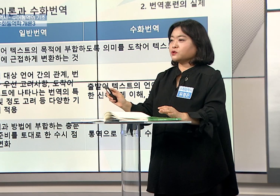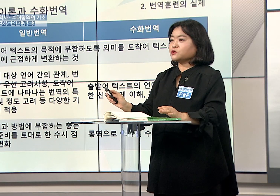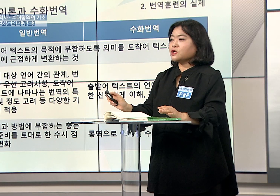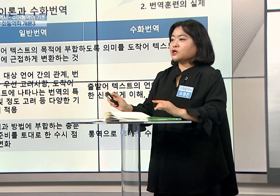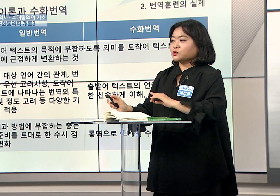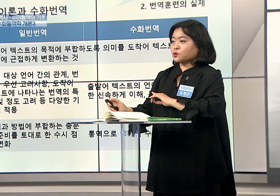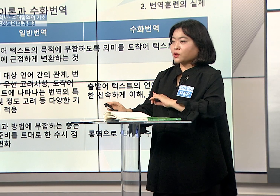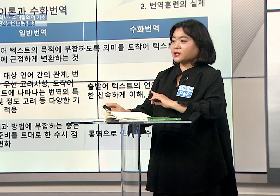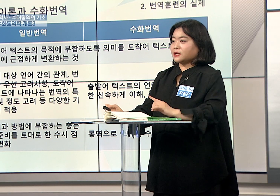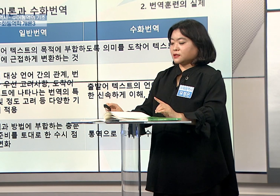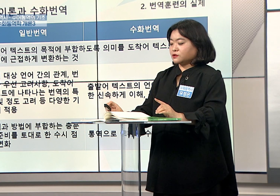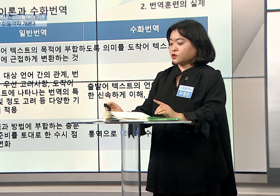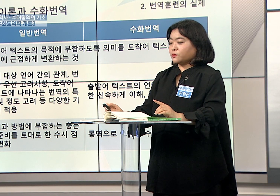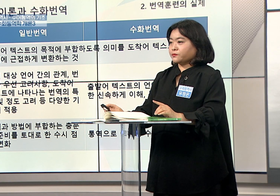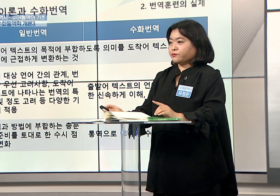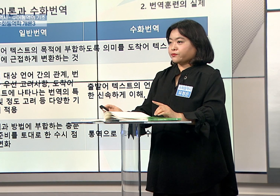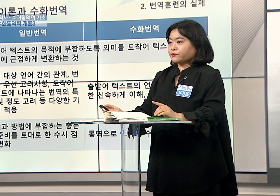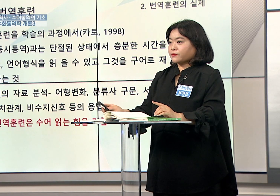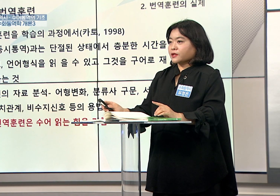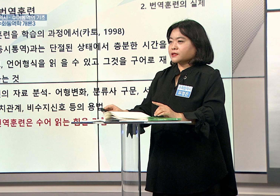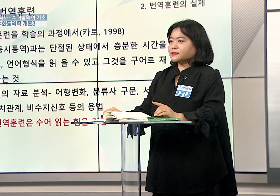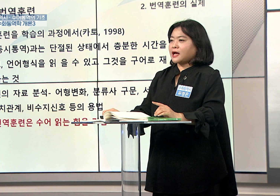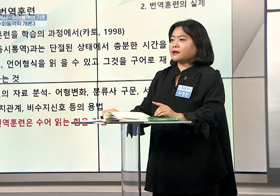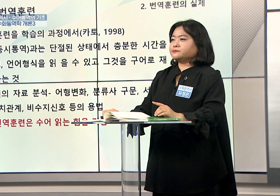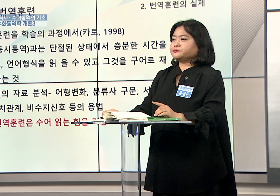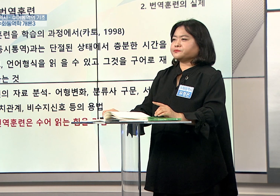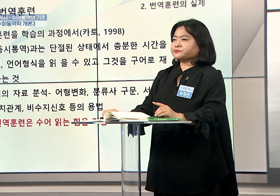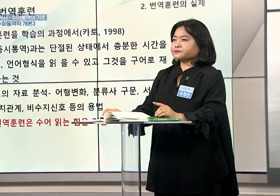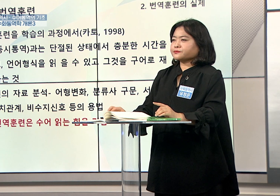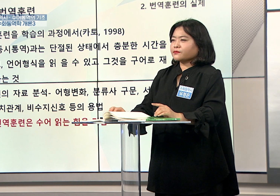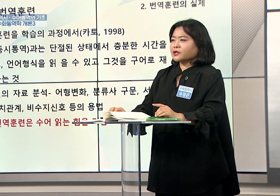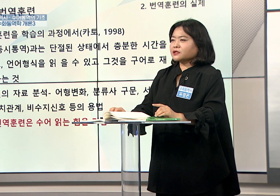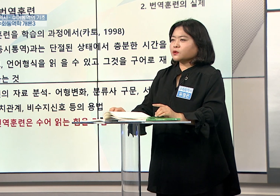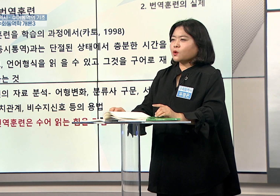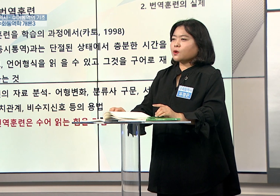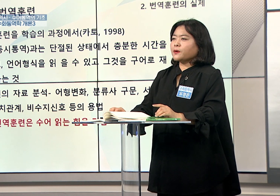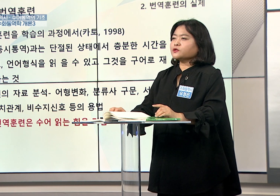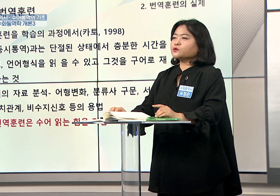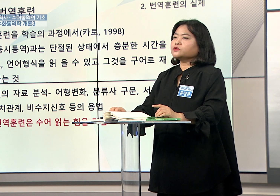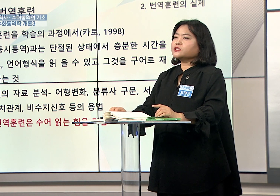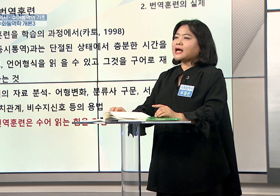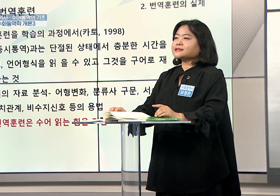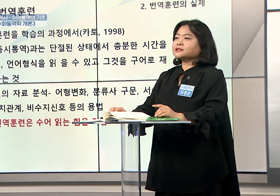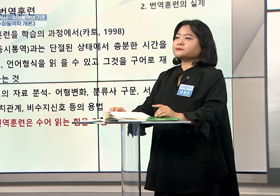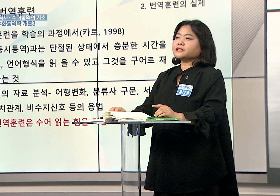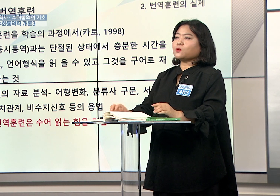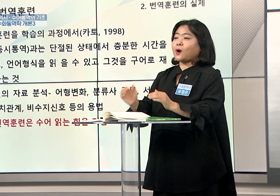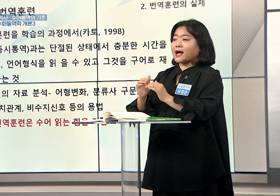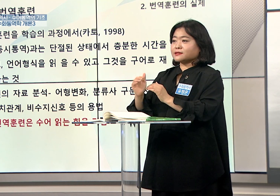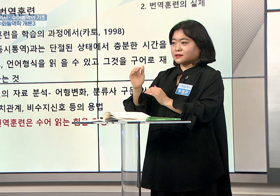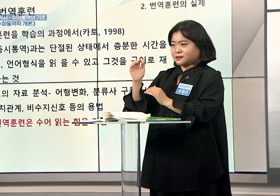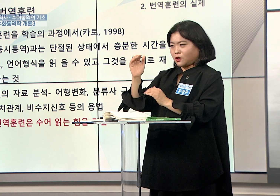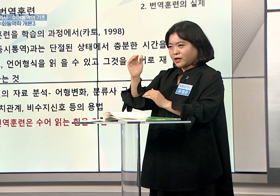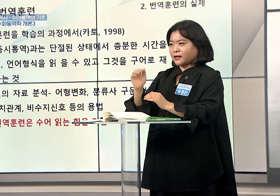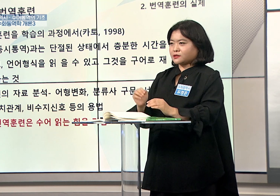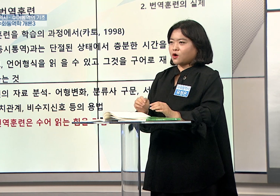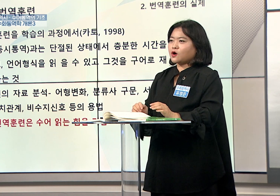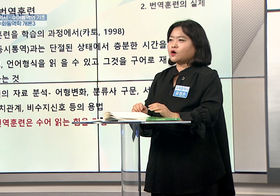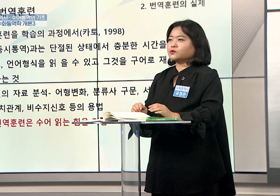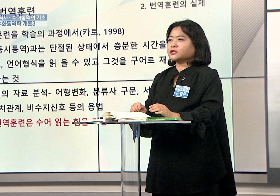있다면 좋겠다는 이거죠. 자, 그리고 번역훈련 학습의 과정에서